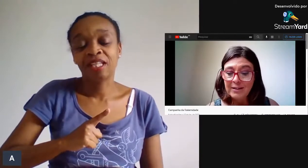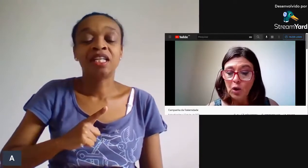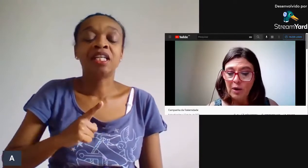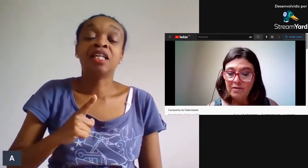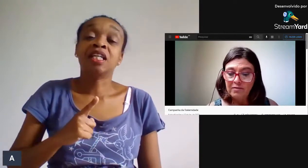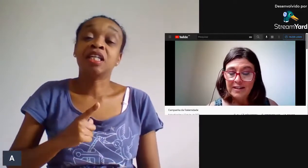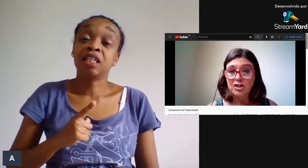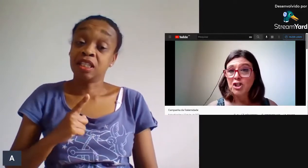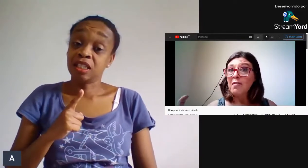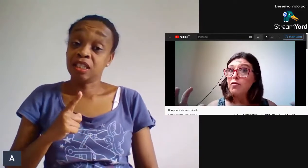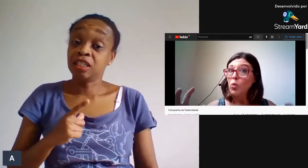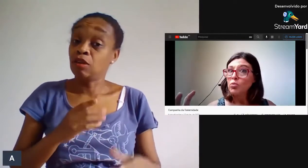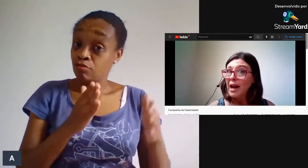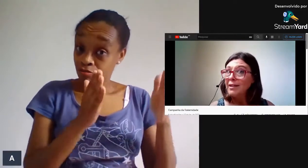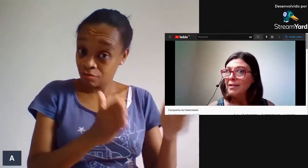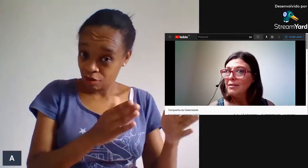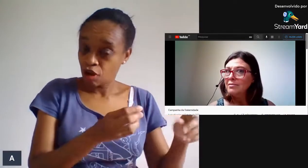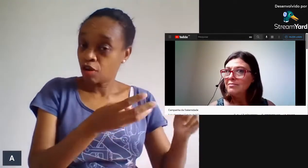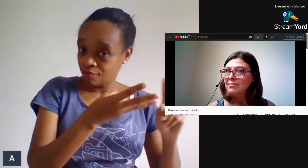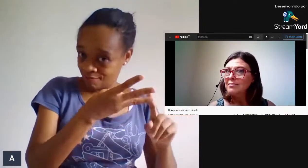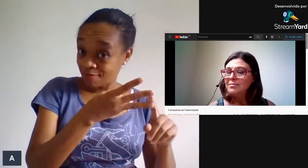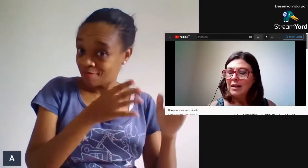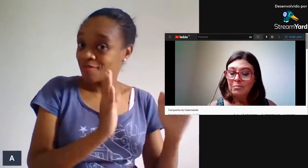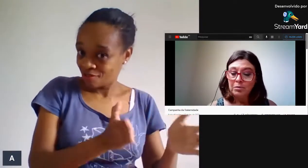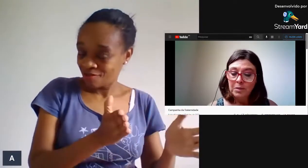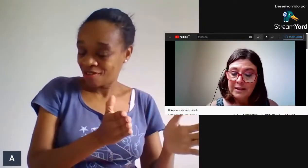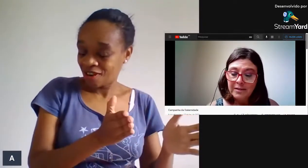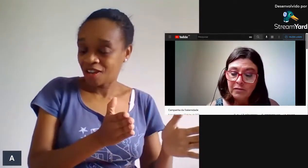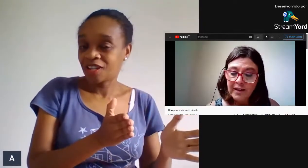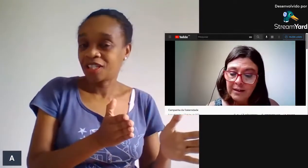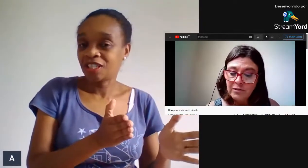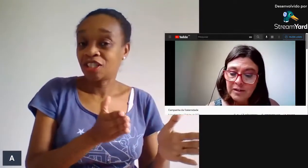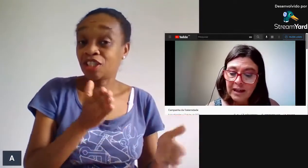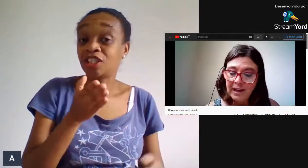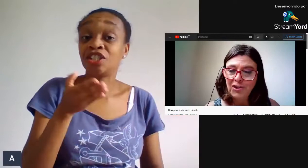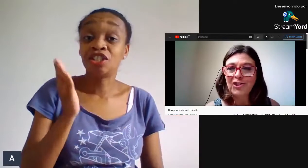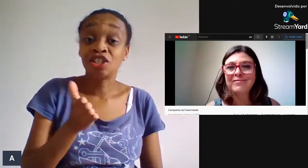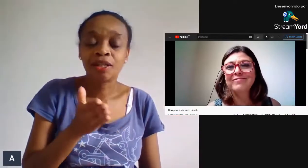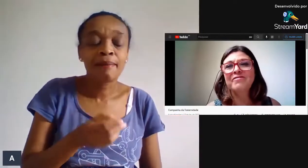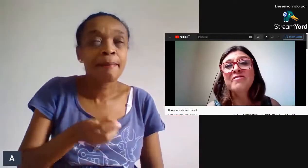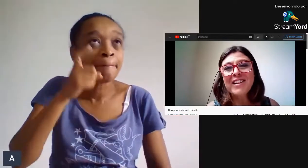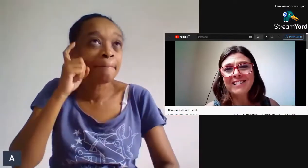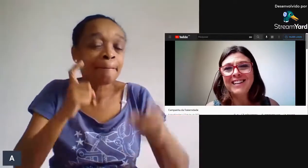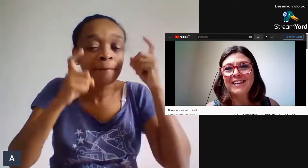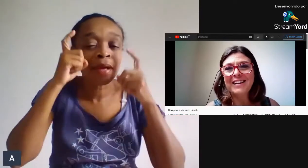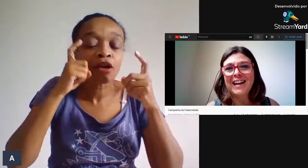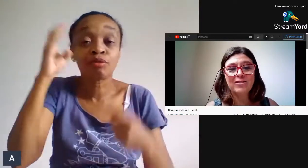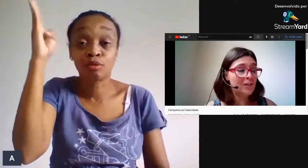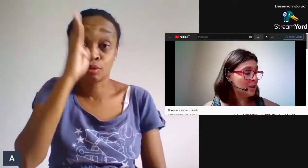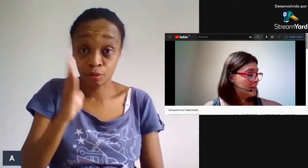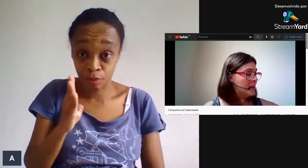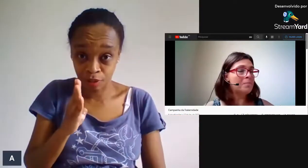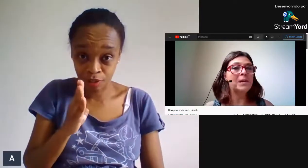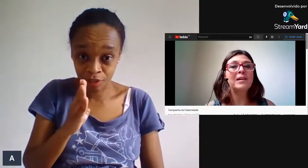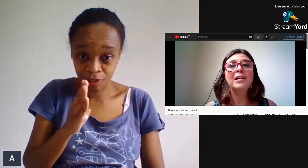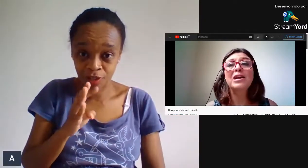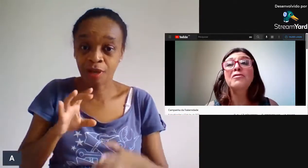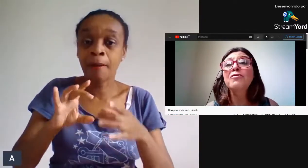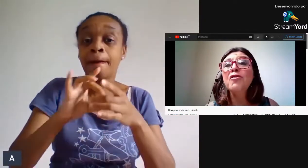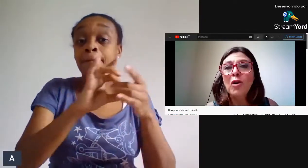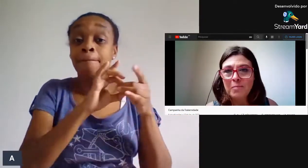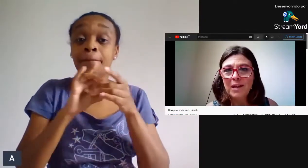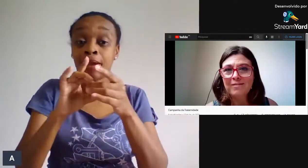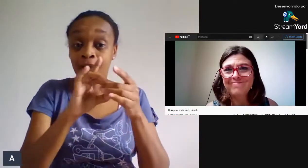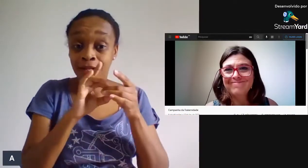1985, essa nova fase já voltada para o Brasil fala do seguinte: fraternidade, olha só, até arrepia,